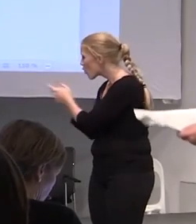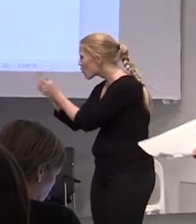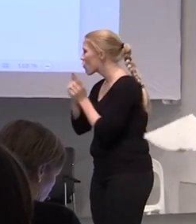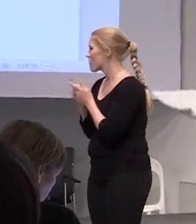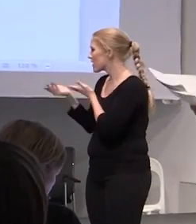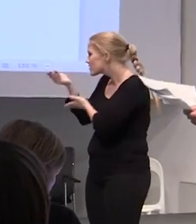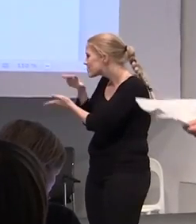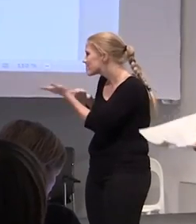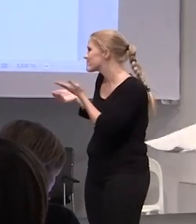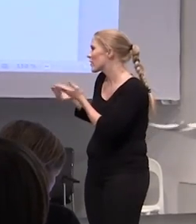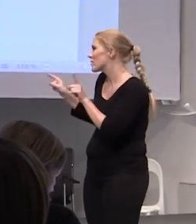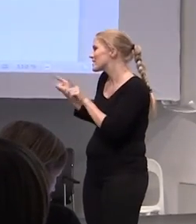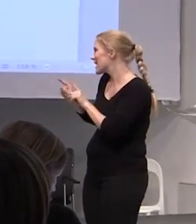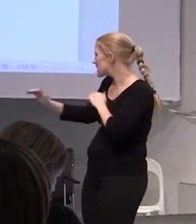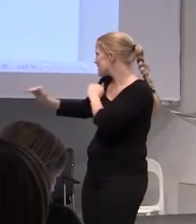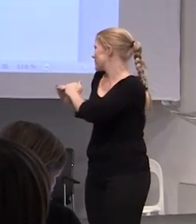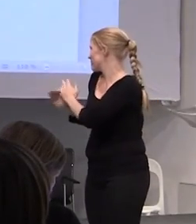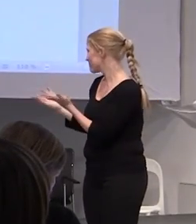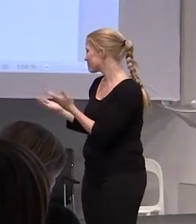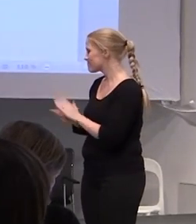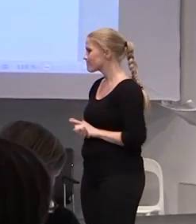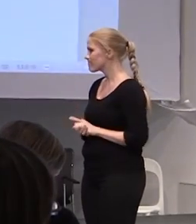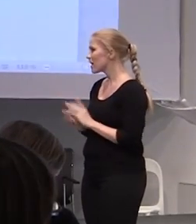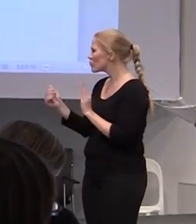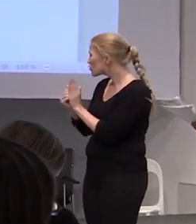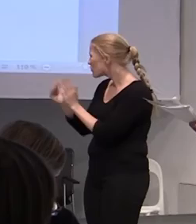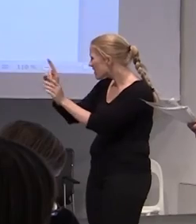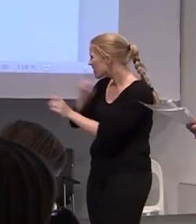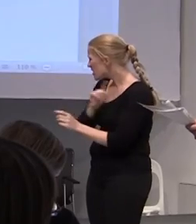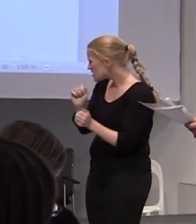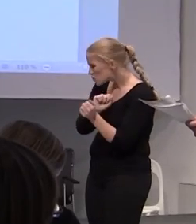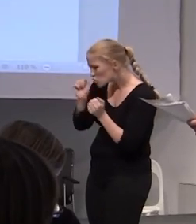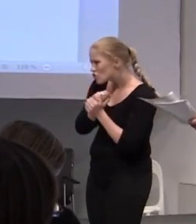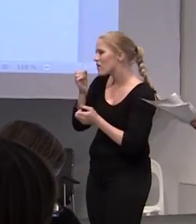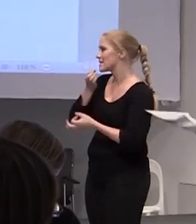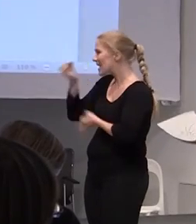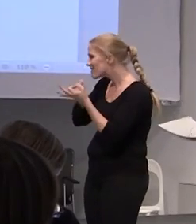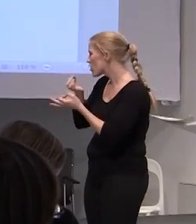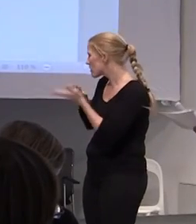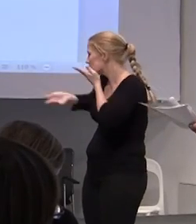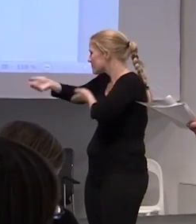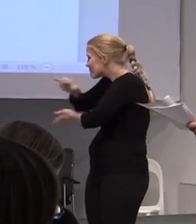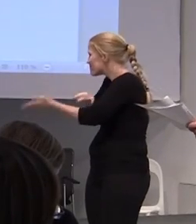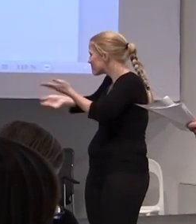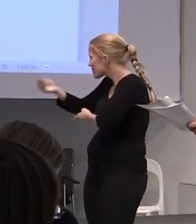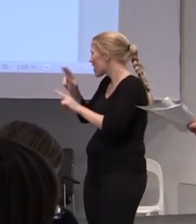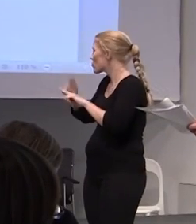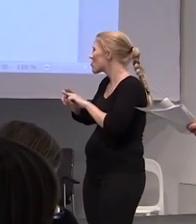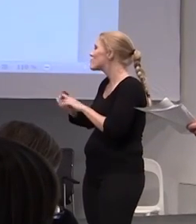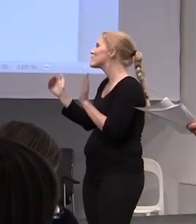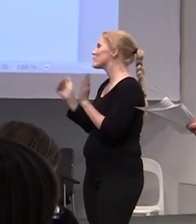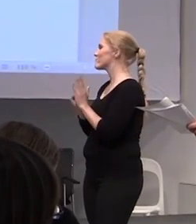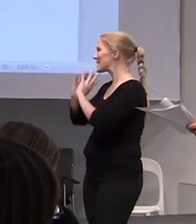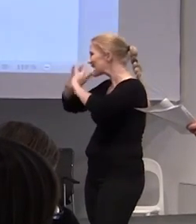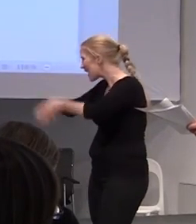noty, sladit s tím pracovat, nabít nějaké zkušenosti. Je teda to potřeba zpřesnit pedagogickou diagnostiku. A